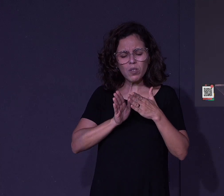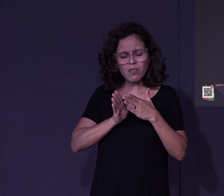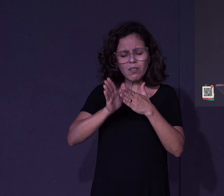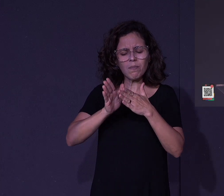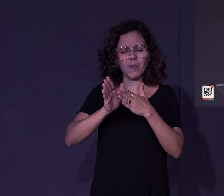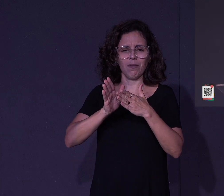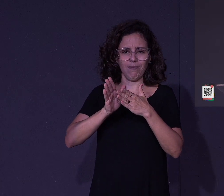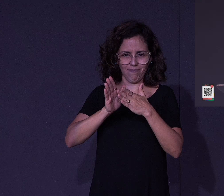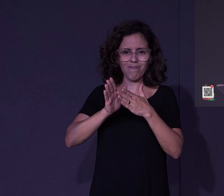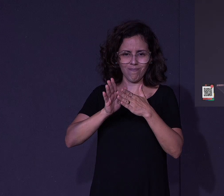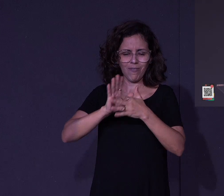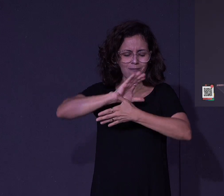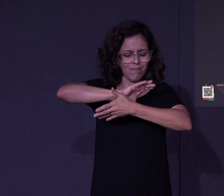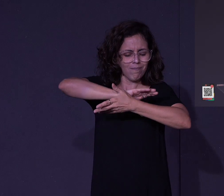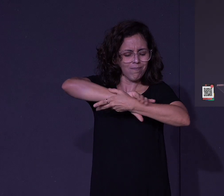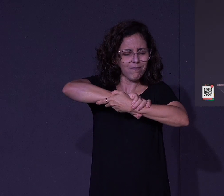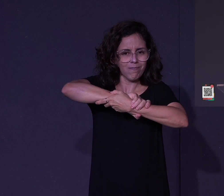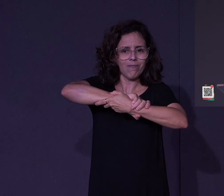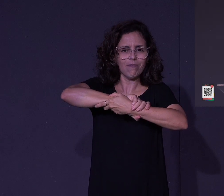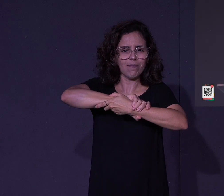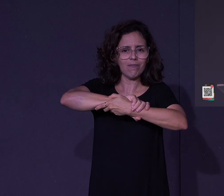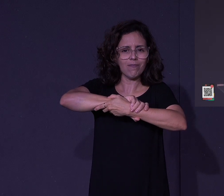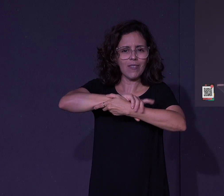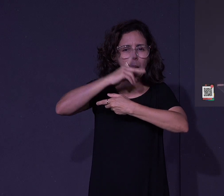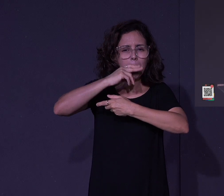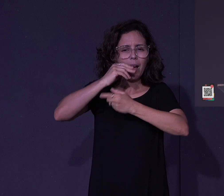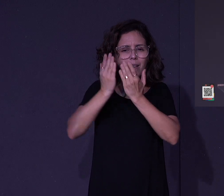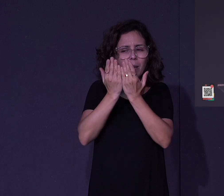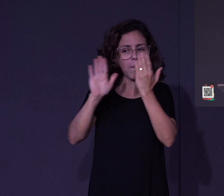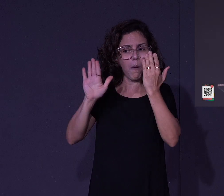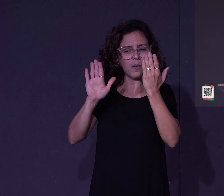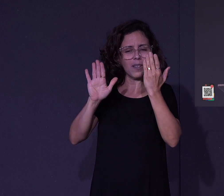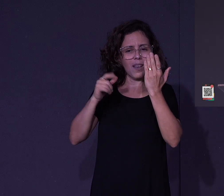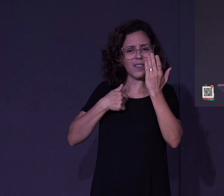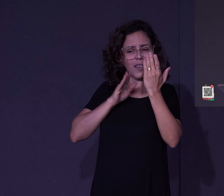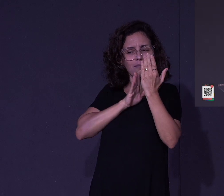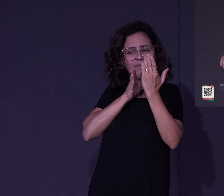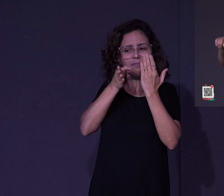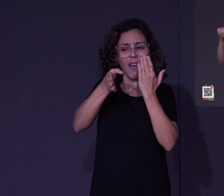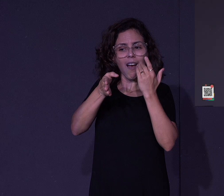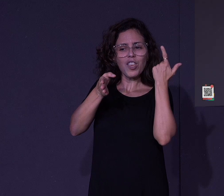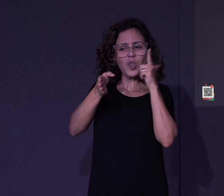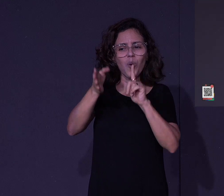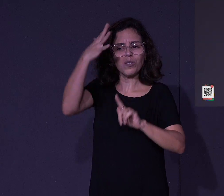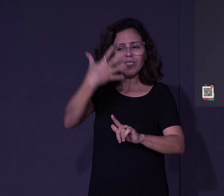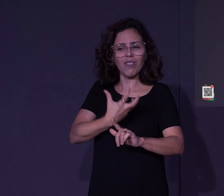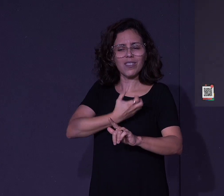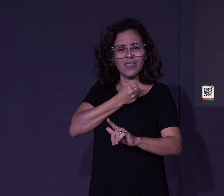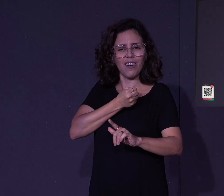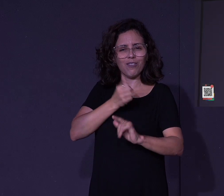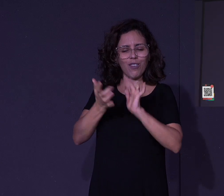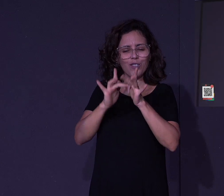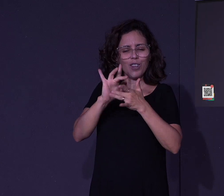vida. Ele é a porta pela qual entramos e encontramos salvação. Ele é o alfa, Ele é o ômega. Ele é o pastor das